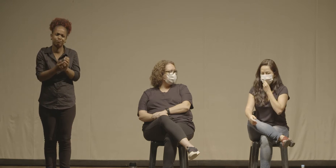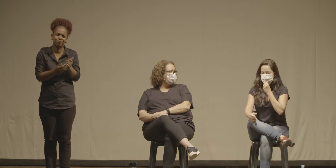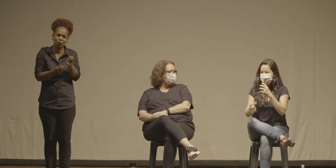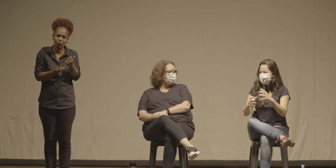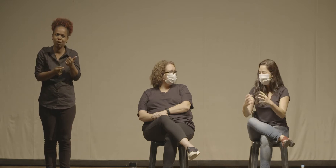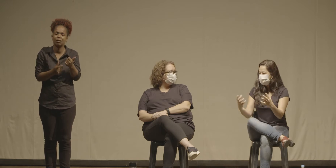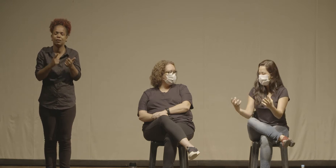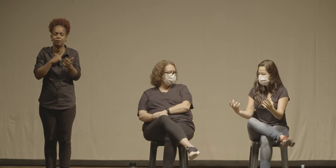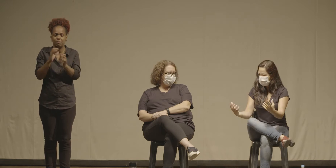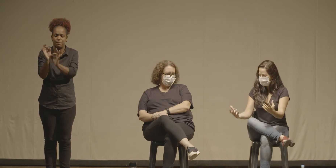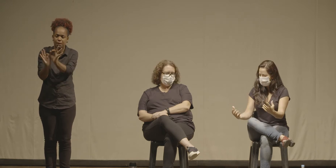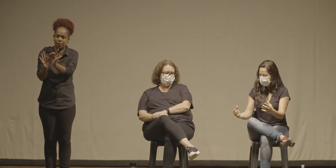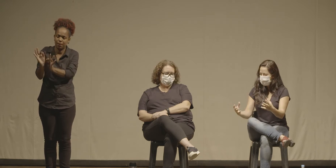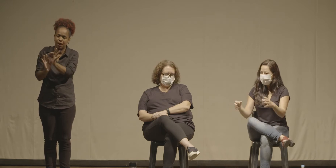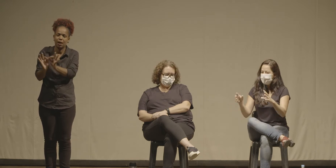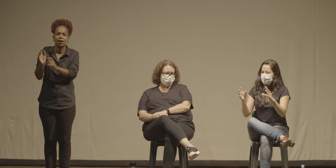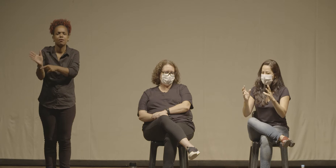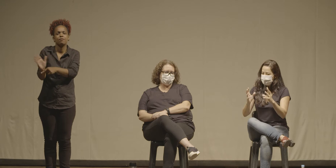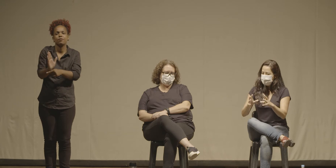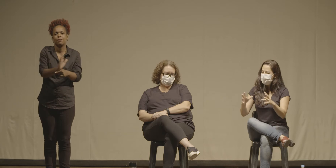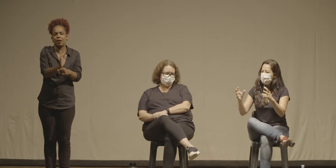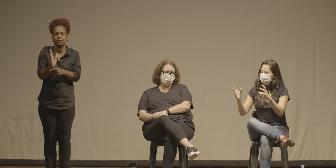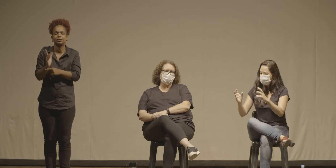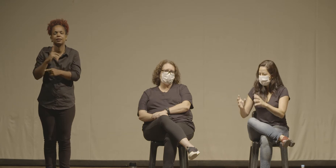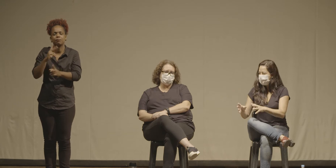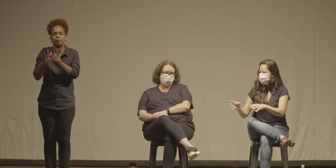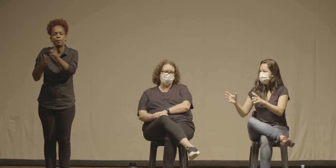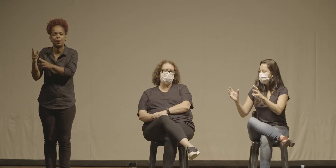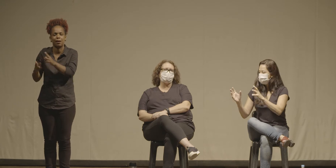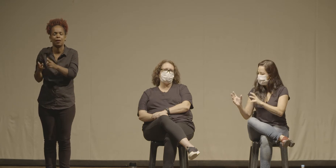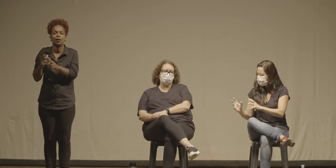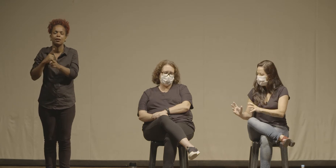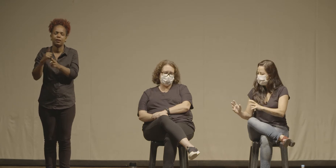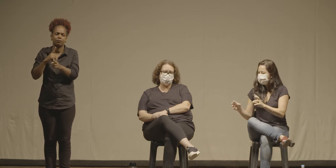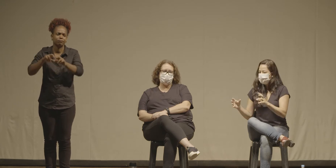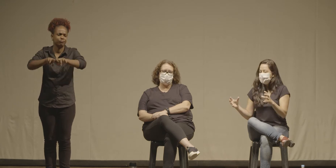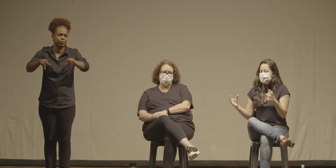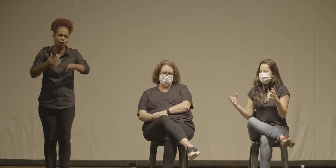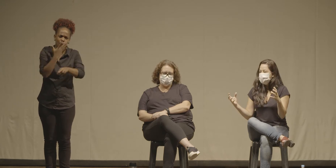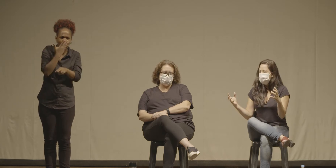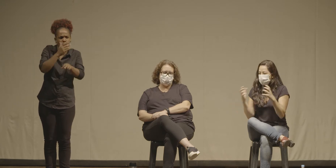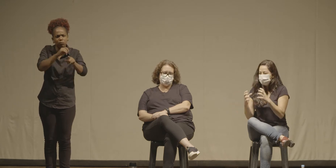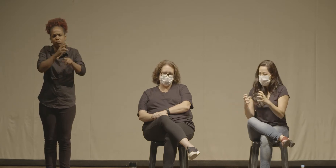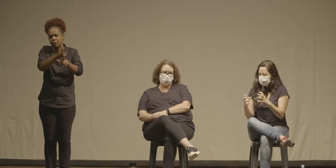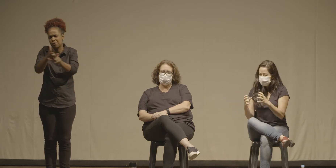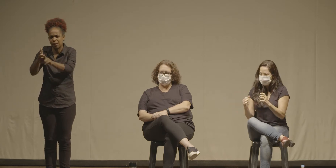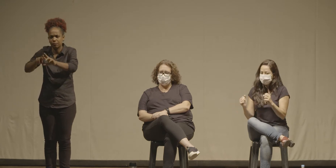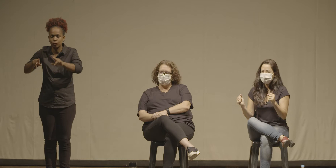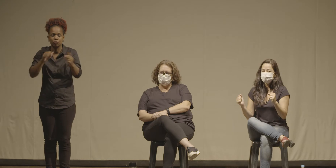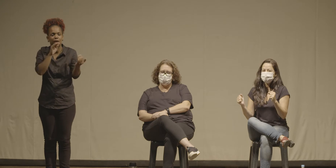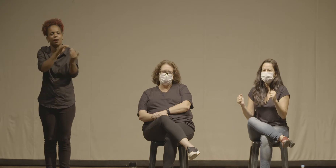um planejamento de filmagem, edição, montagem, colorimetria, que fosse muito